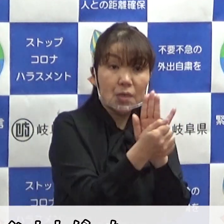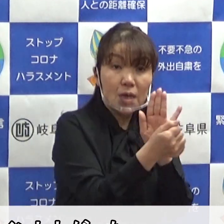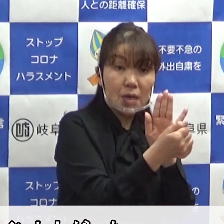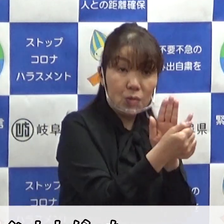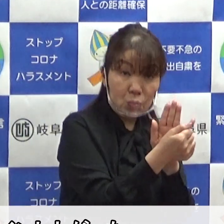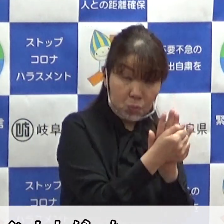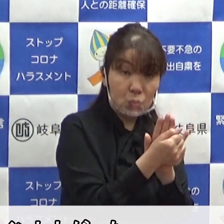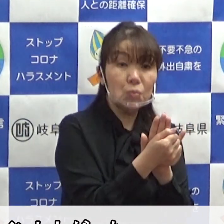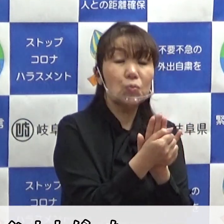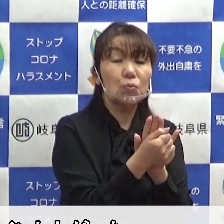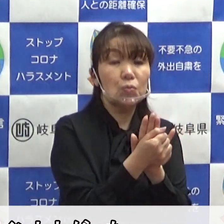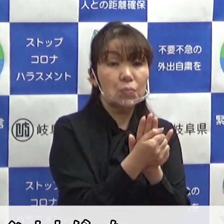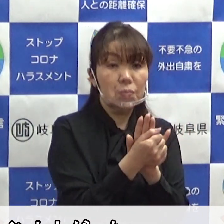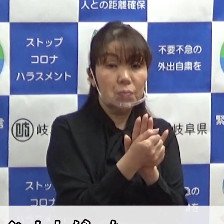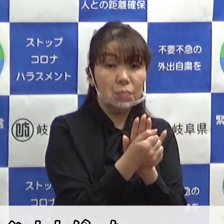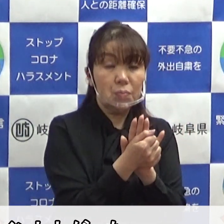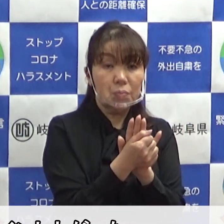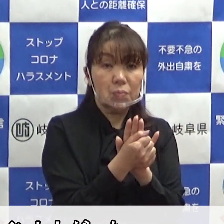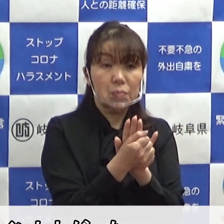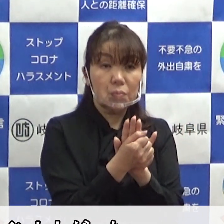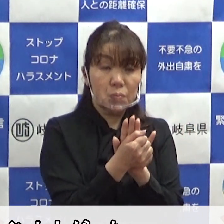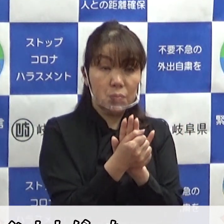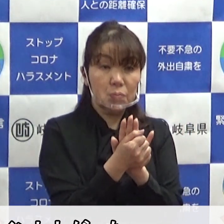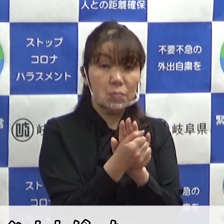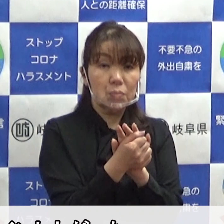まあ、なんて言いますか、